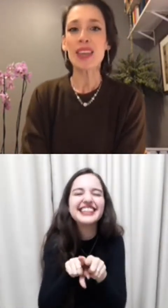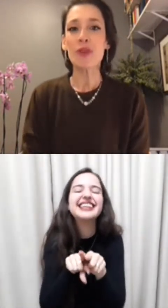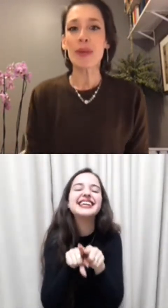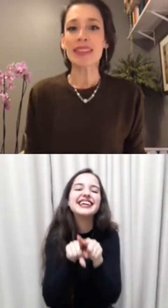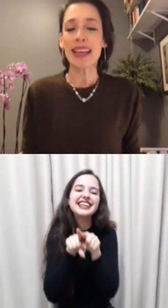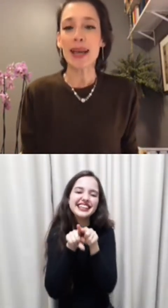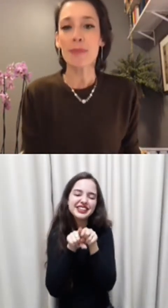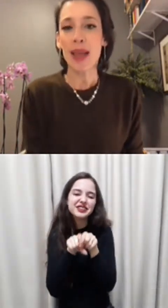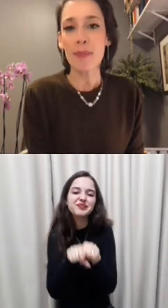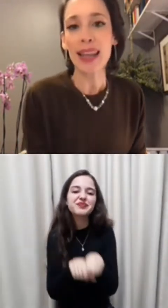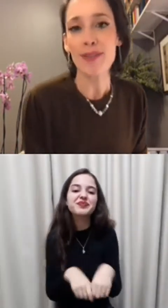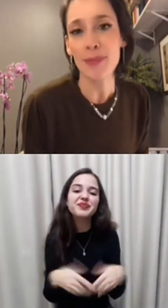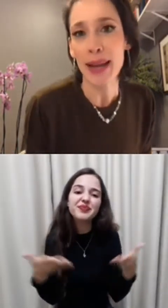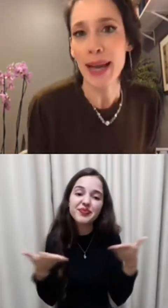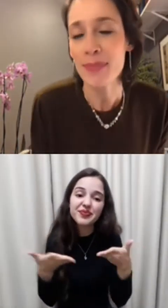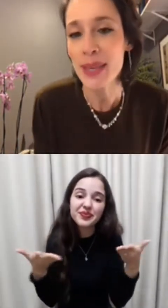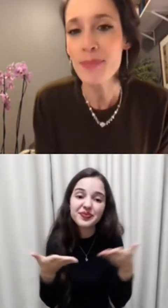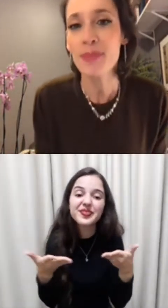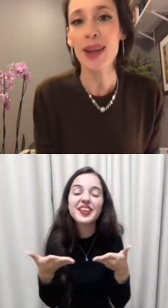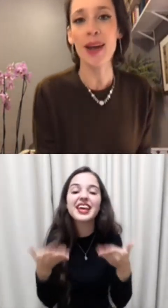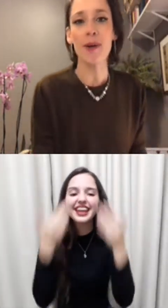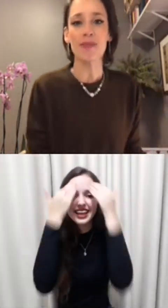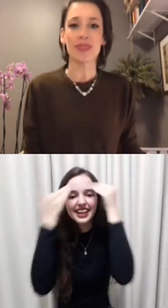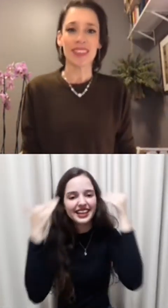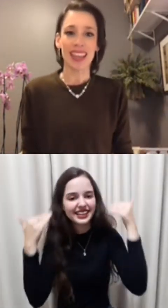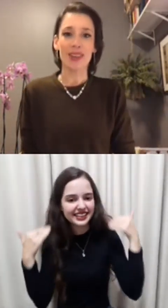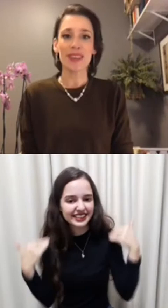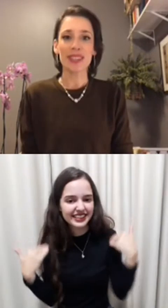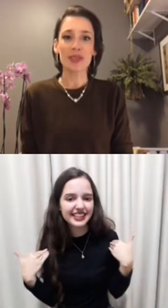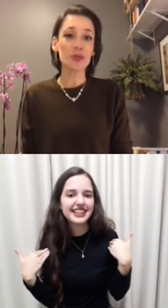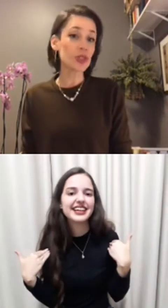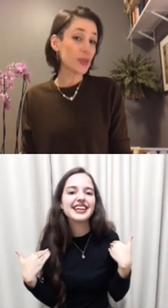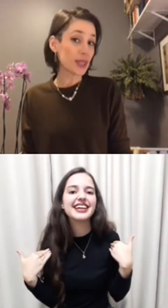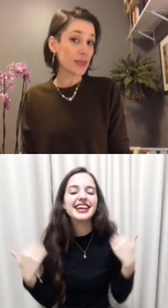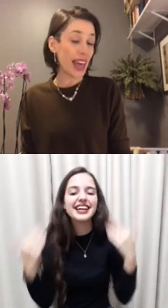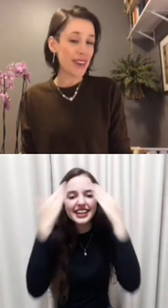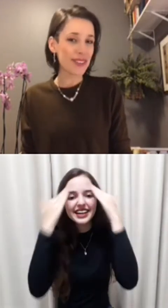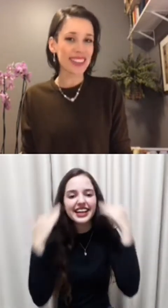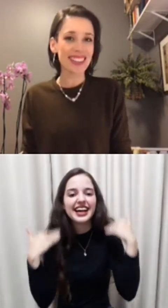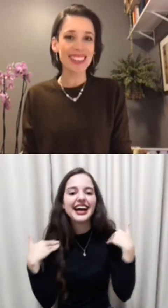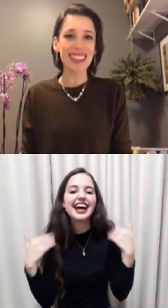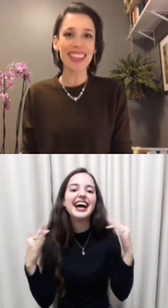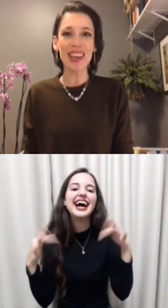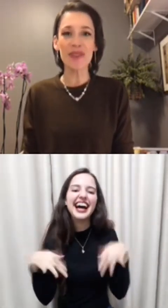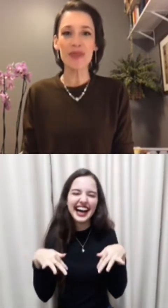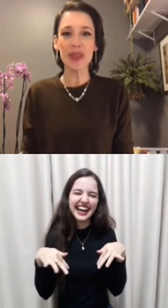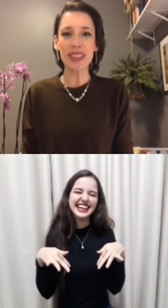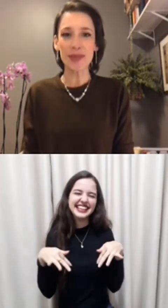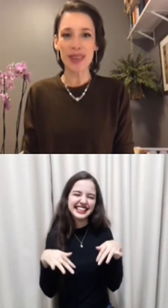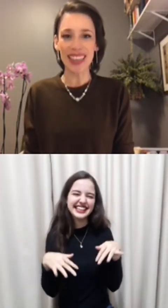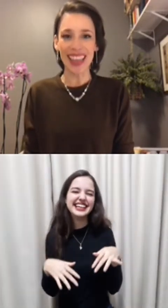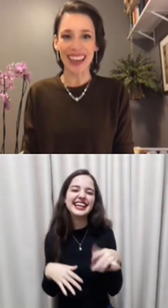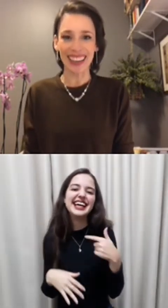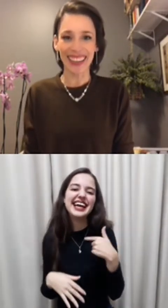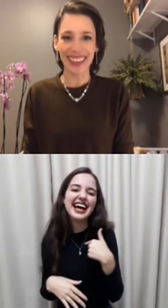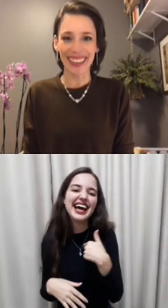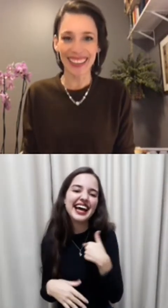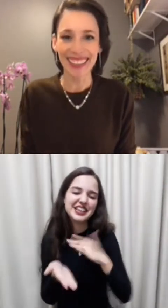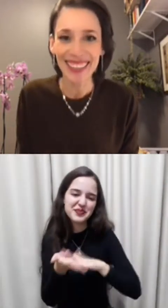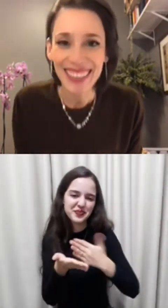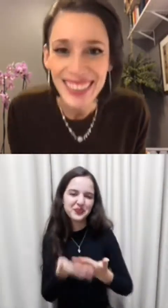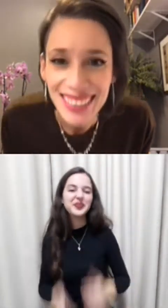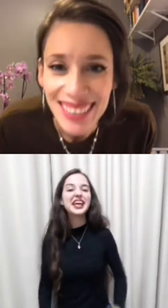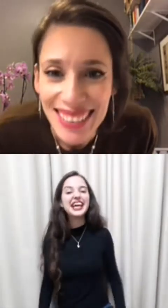E vou passar a palavra para a Gabi, para ela fazer as últimas palavras, e eu vou interpretá-la.